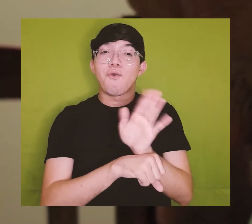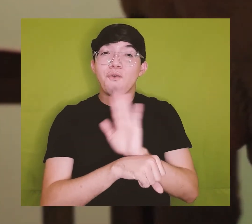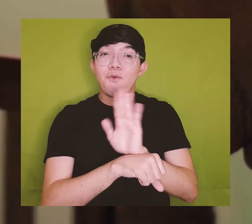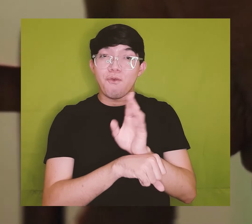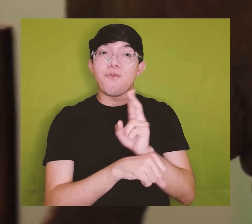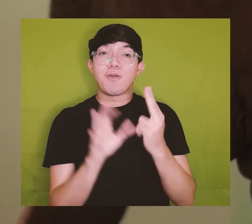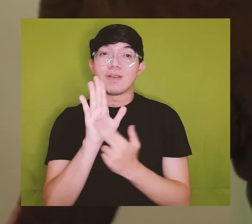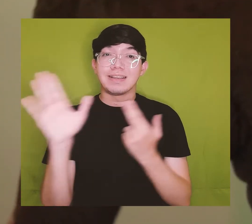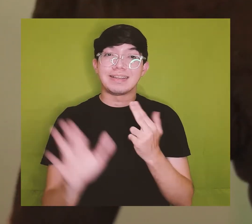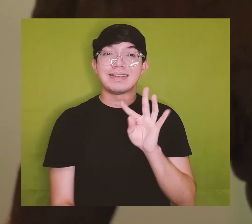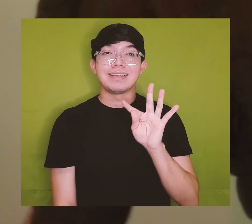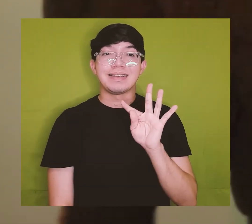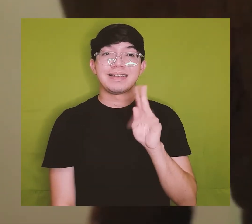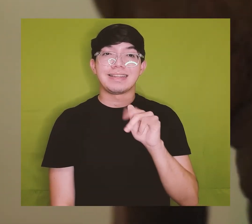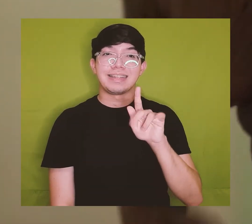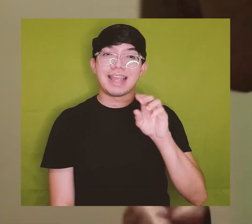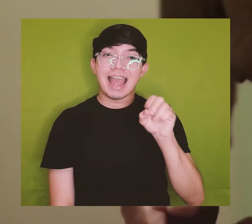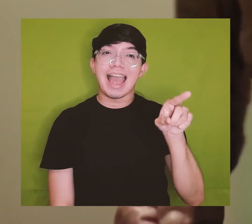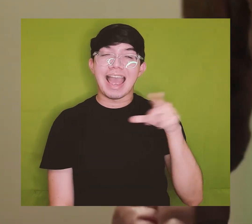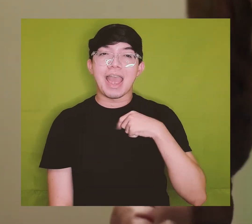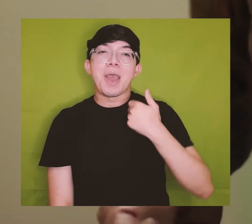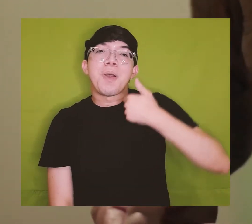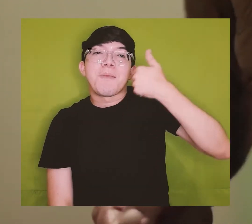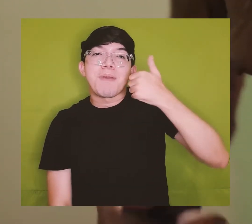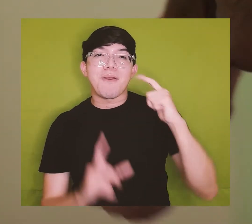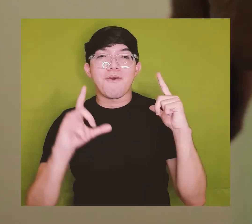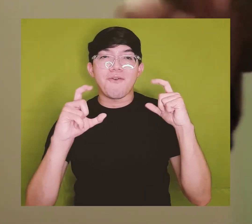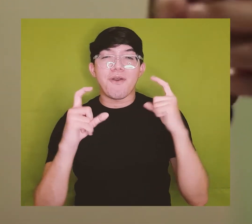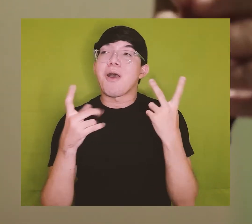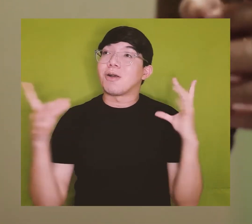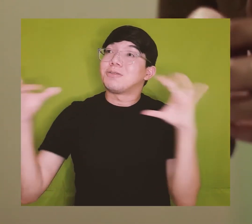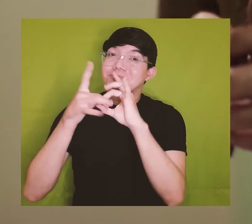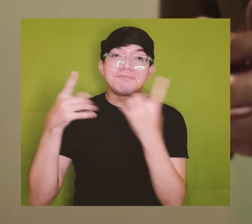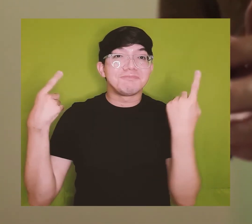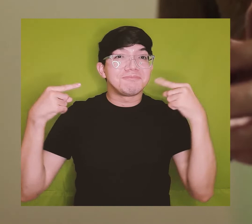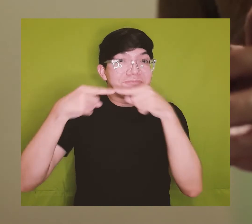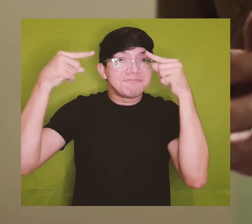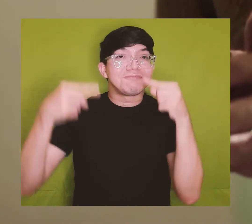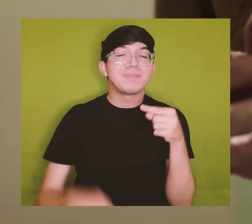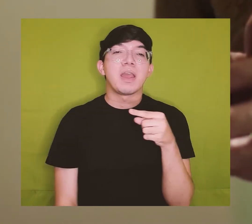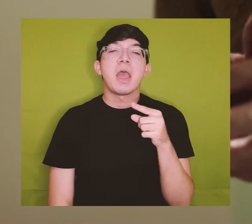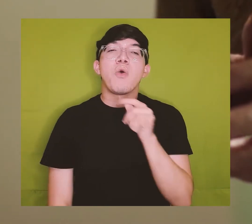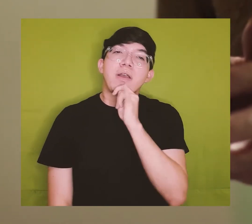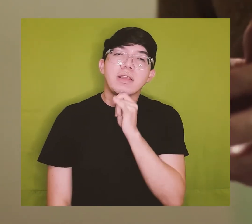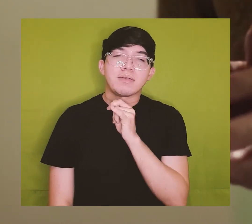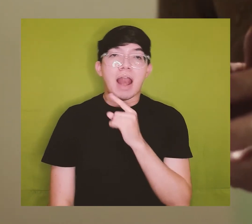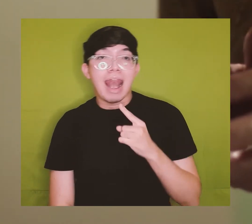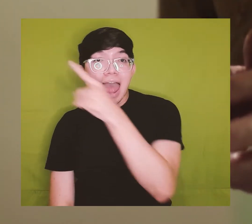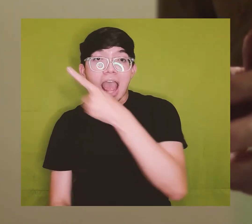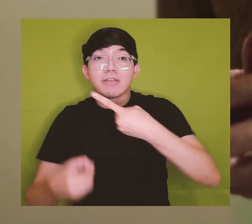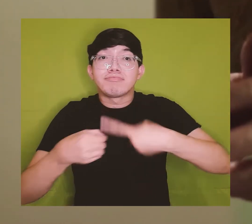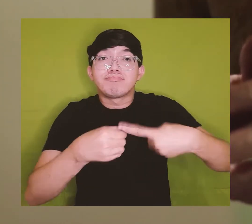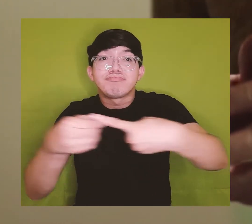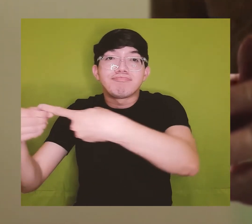emenda, assim, né? O que tu Super falou emenda, com o meu primeiro retrato, assim, né? exatamente, porque, tipo assim, no interior, quem é que tinha esses registros, né?